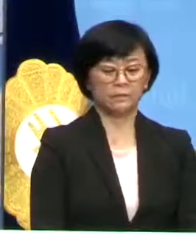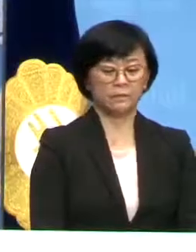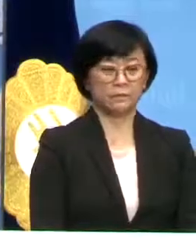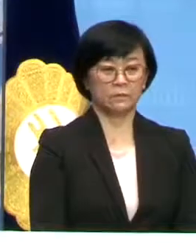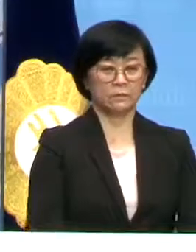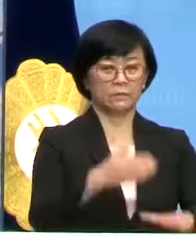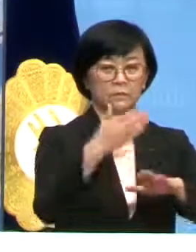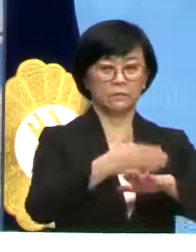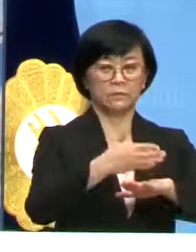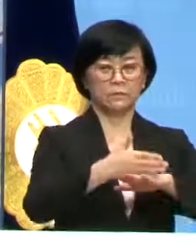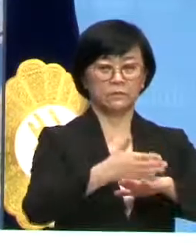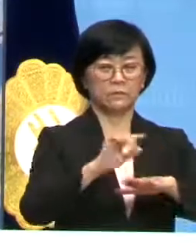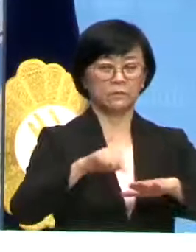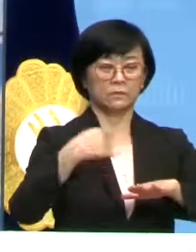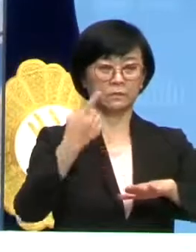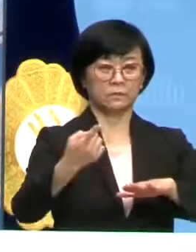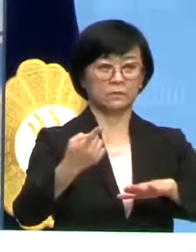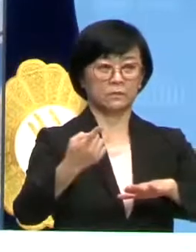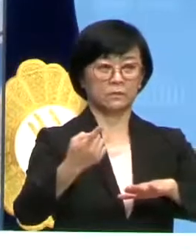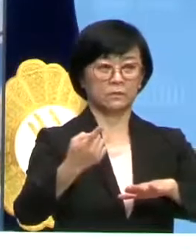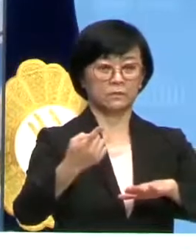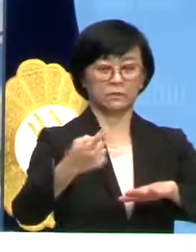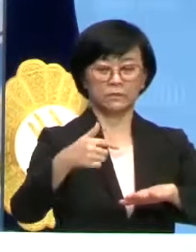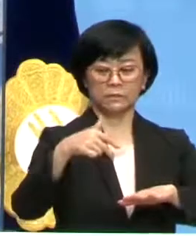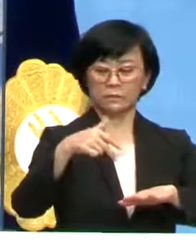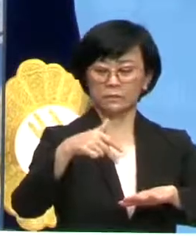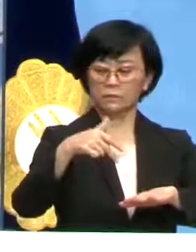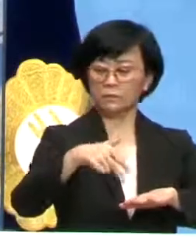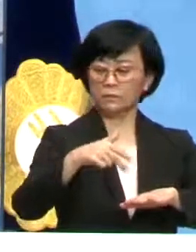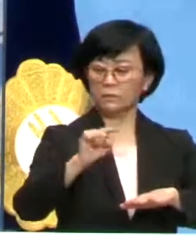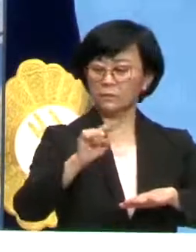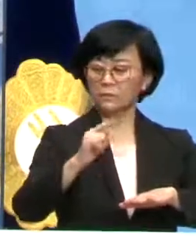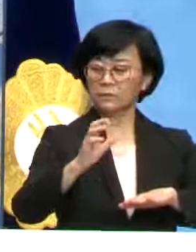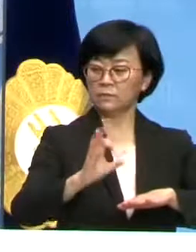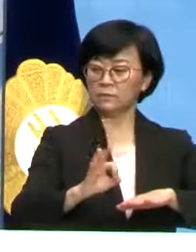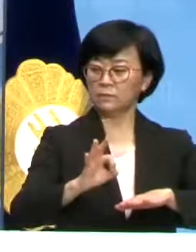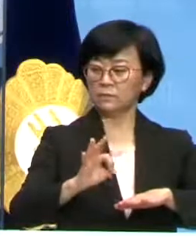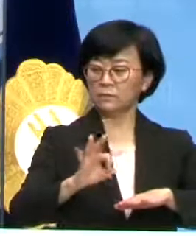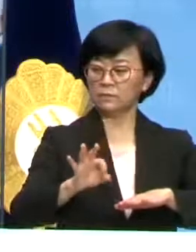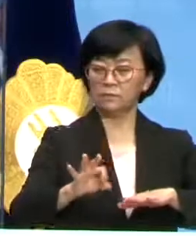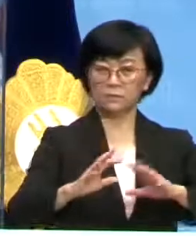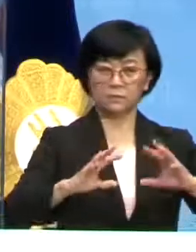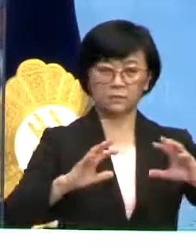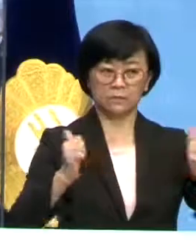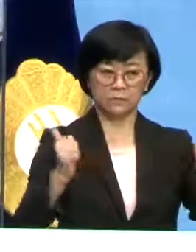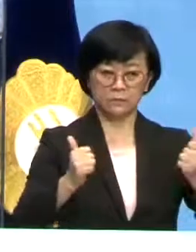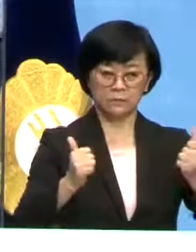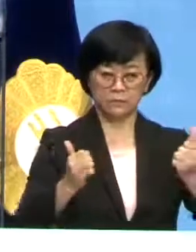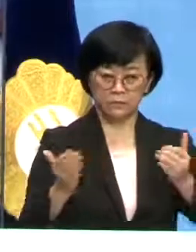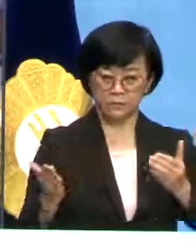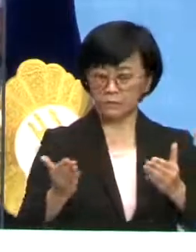그런데 갑자 마 다음은 w 민주 다 존재 소 위원님께서 이사 말씀해 주시겠습니까 다